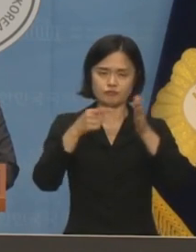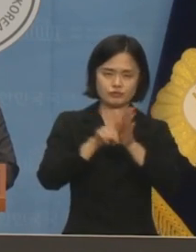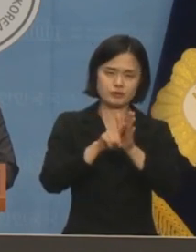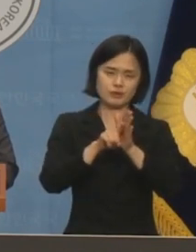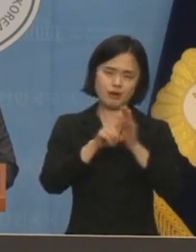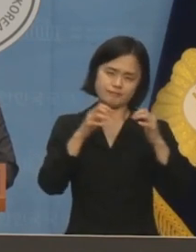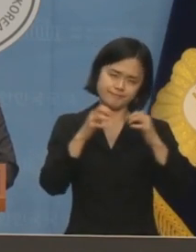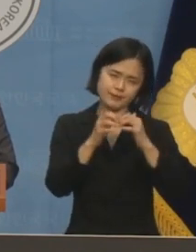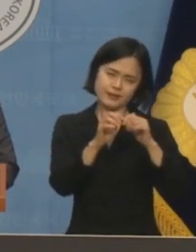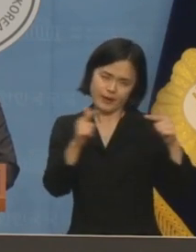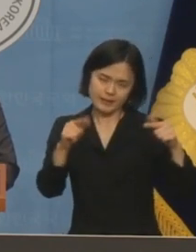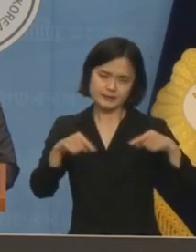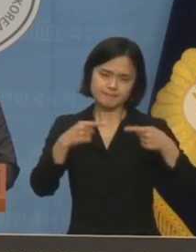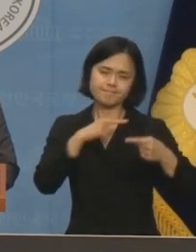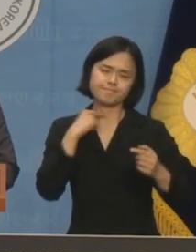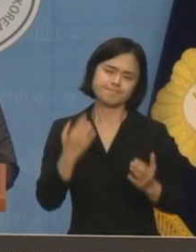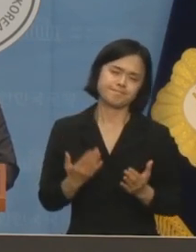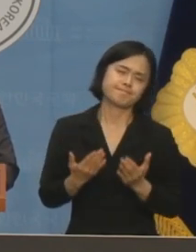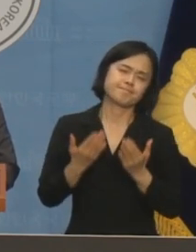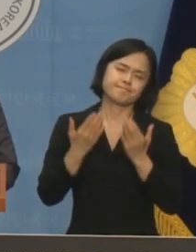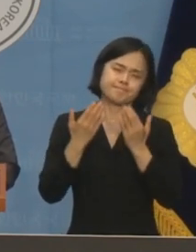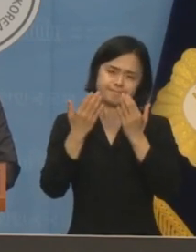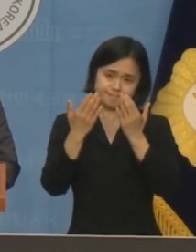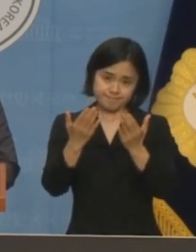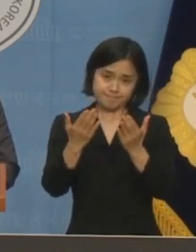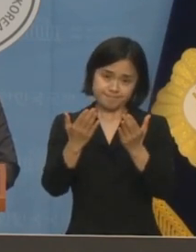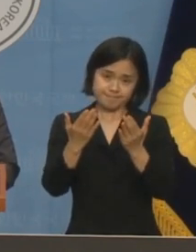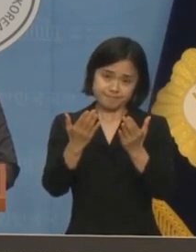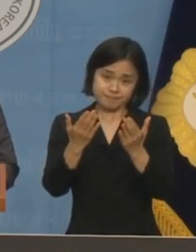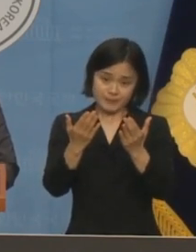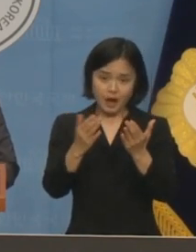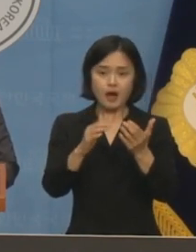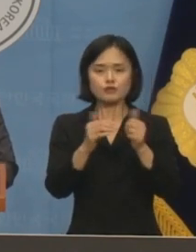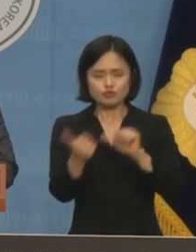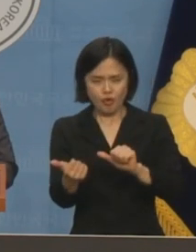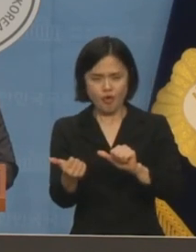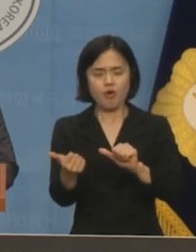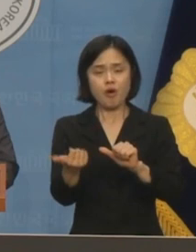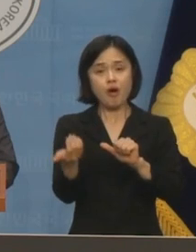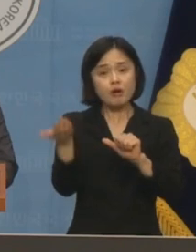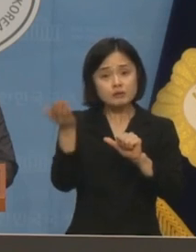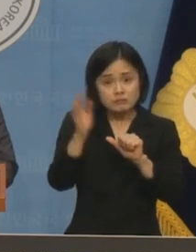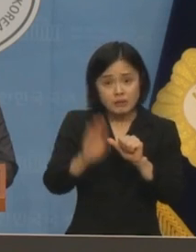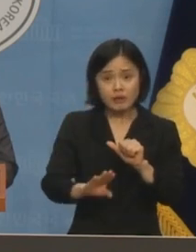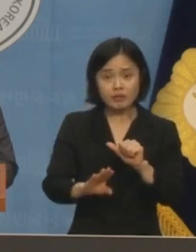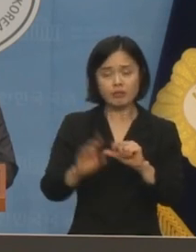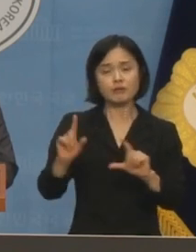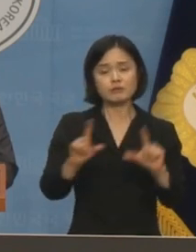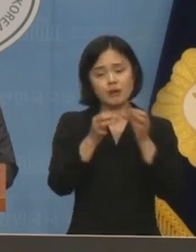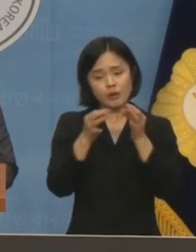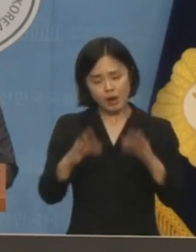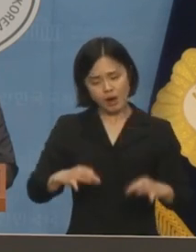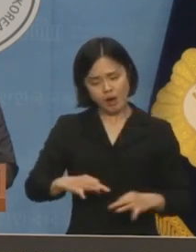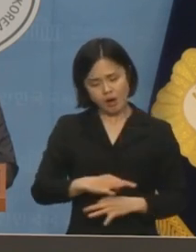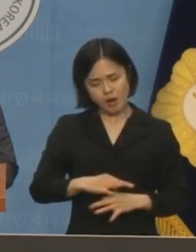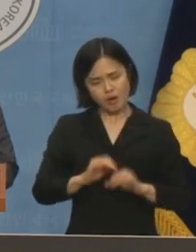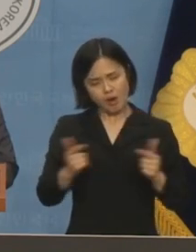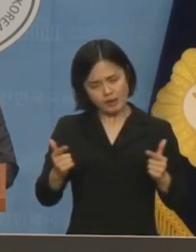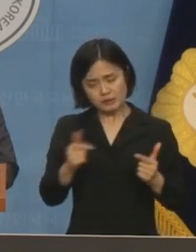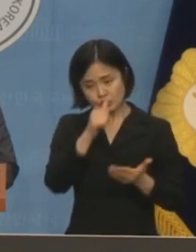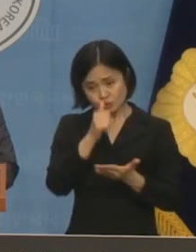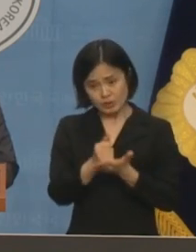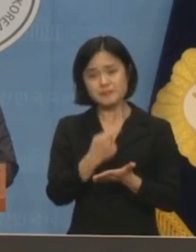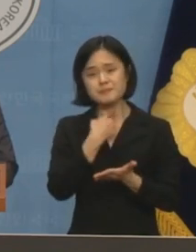총상을 당해 국가유공자가 되었어도 살면서 지은 죄 때문에 국립묘지에 안장되지